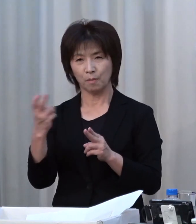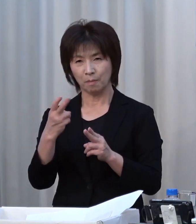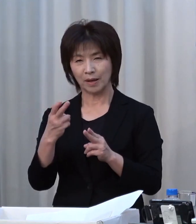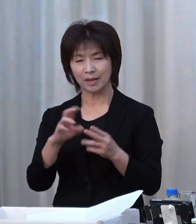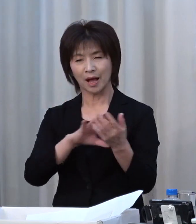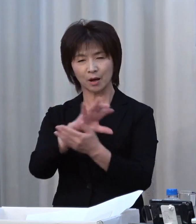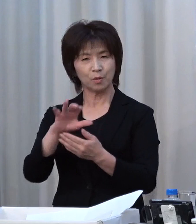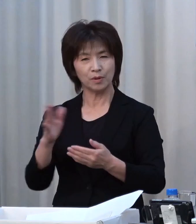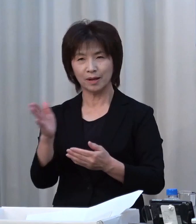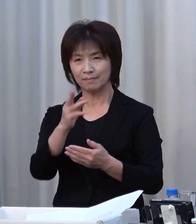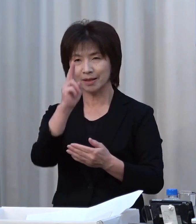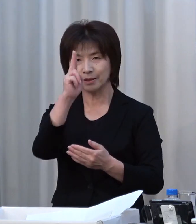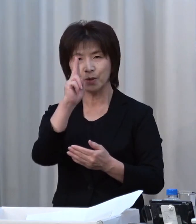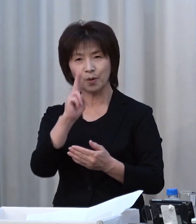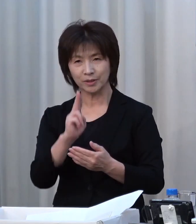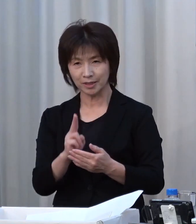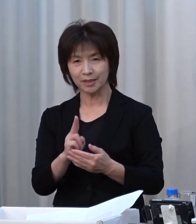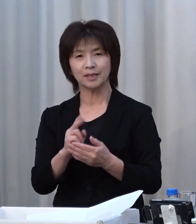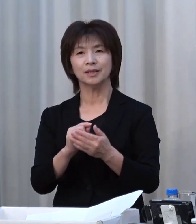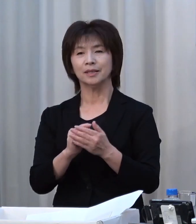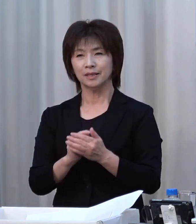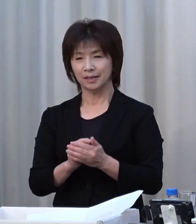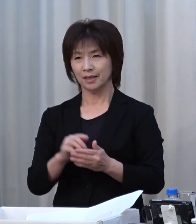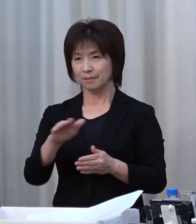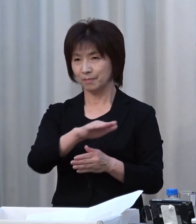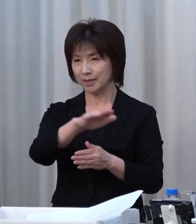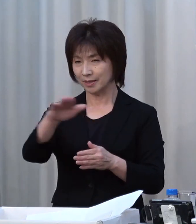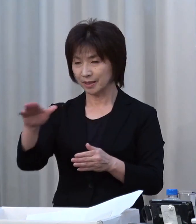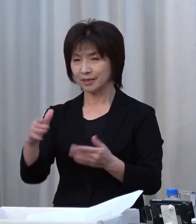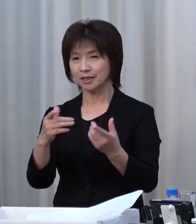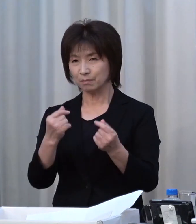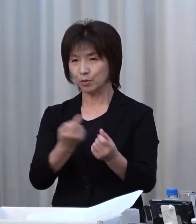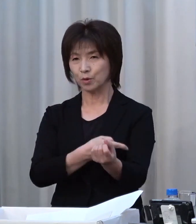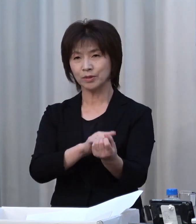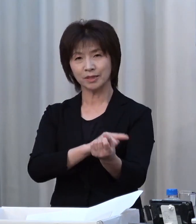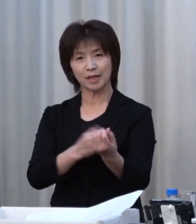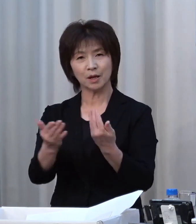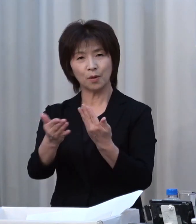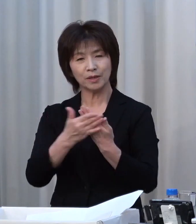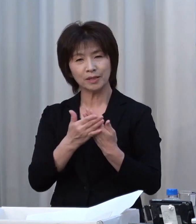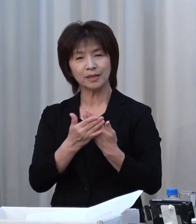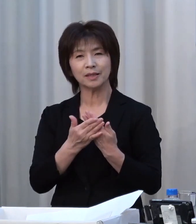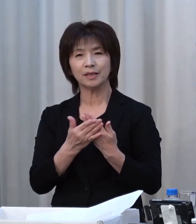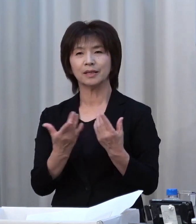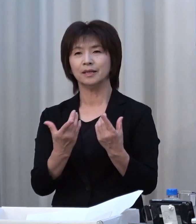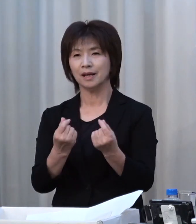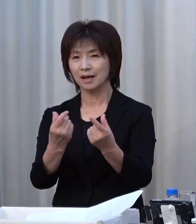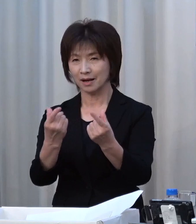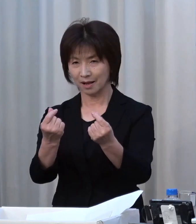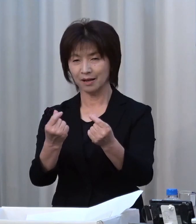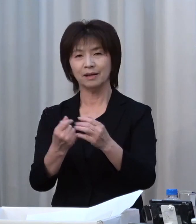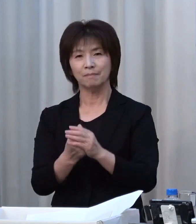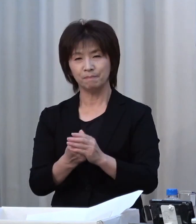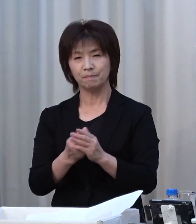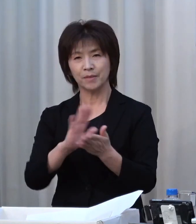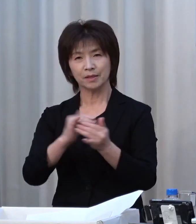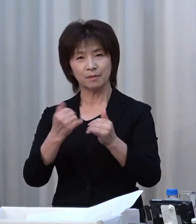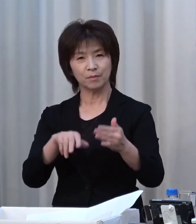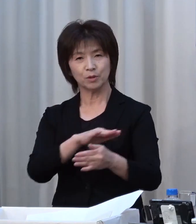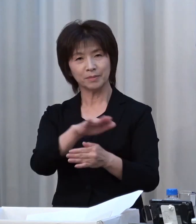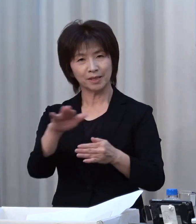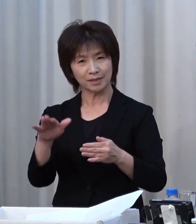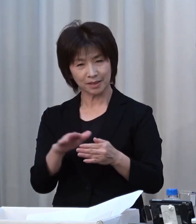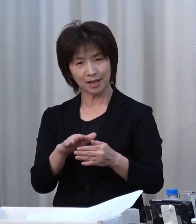混乱をしないように皆様にもですね、お力をいただきながら、これ県民の皆さんに